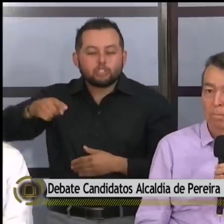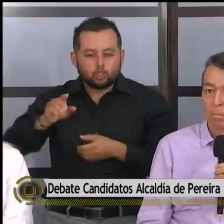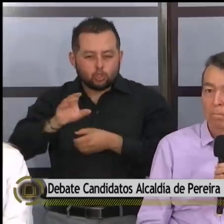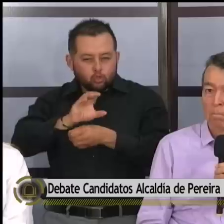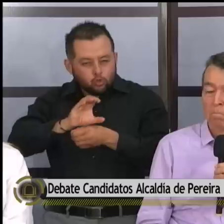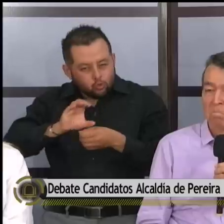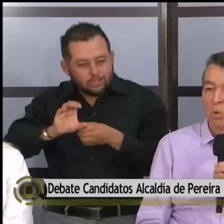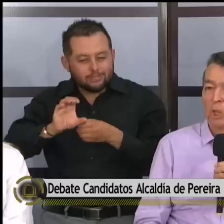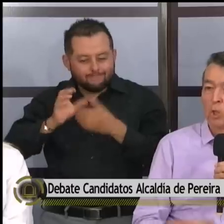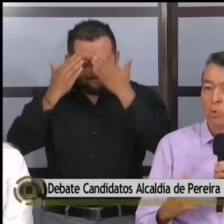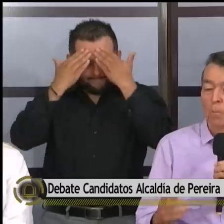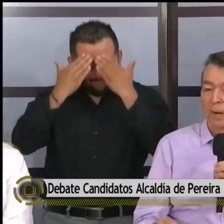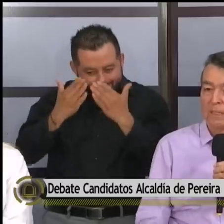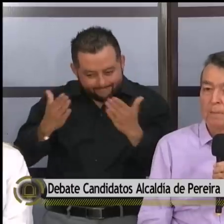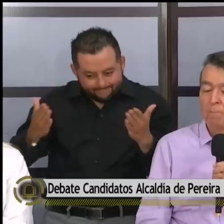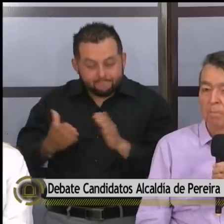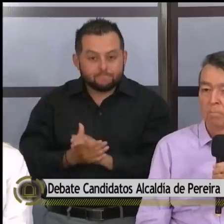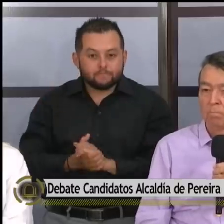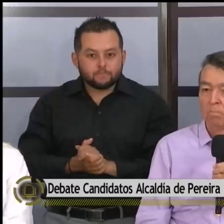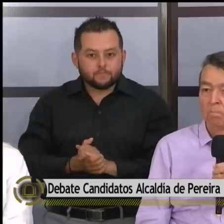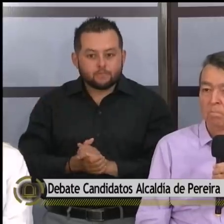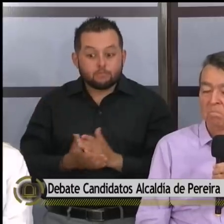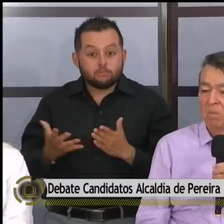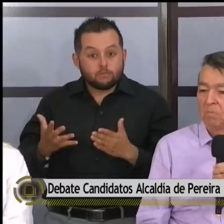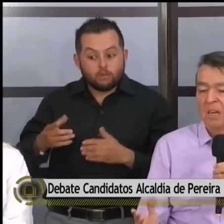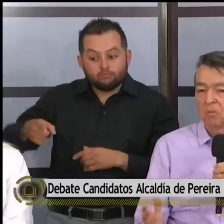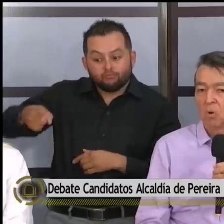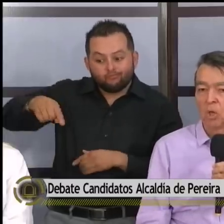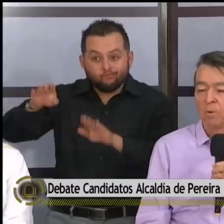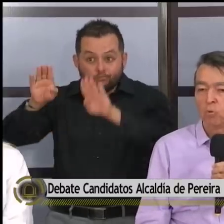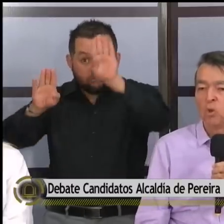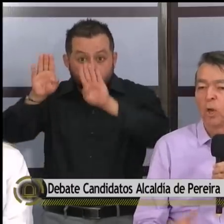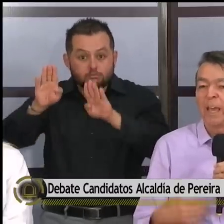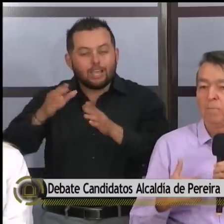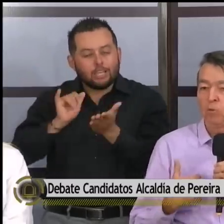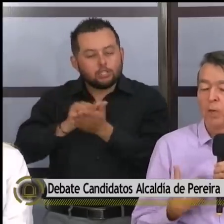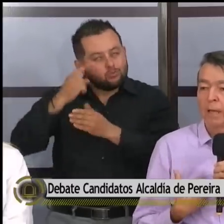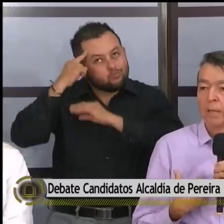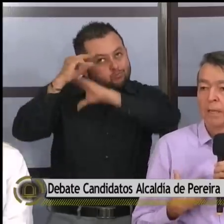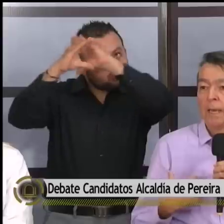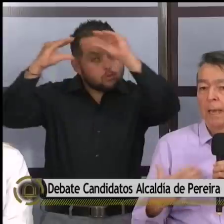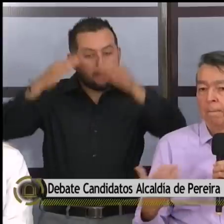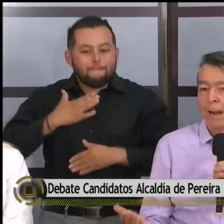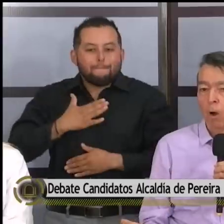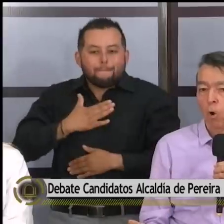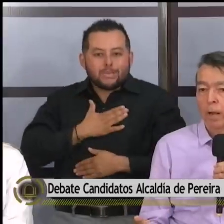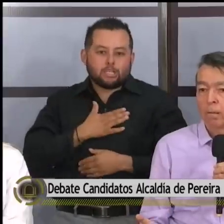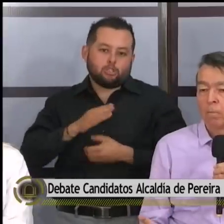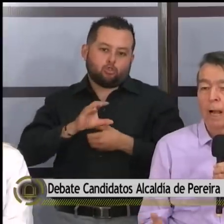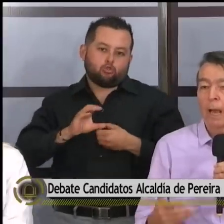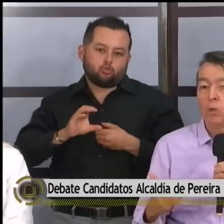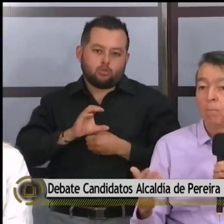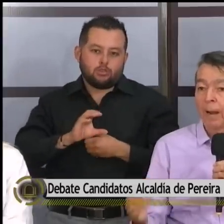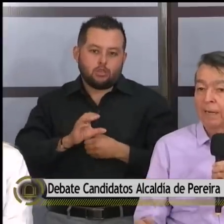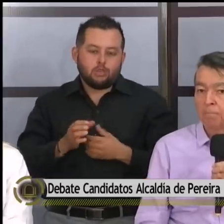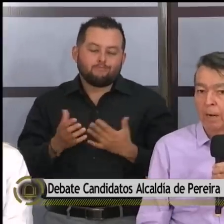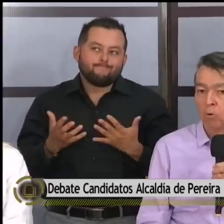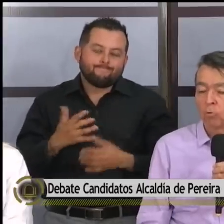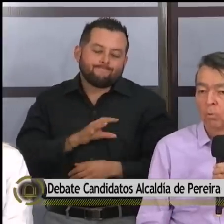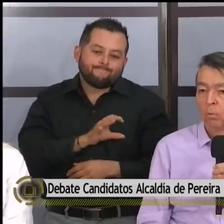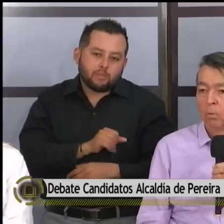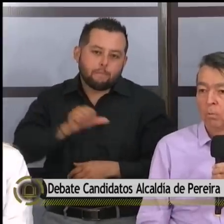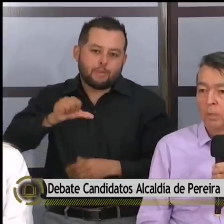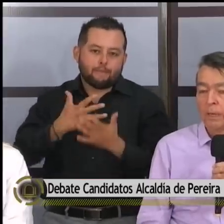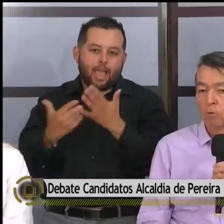democrática, donde todo el mundo participe. En fin, eso es lo que yo me sueño, que es mi ciudad, que en mala hora ha caído en malas